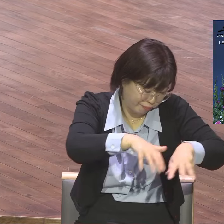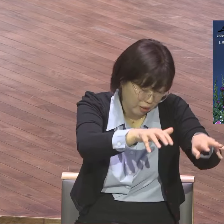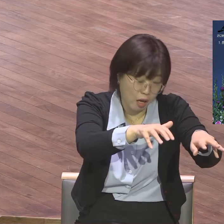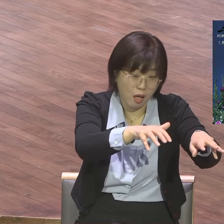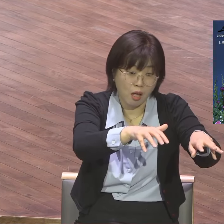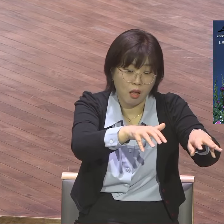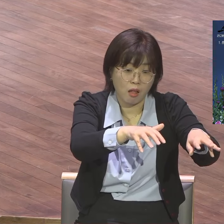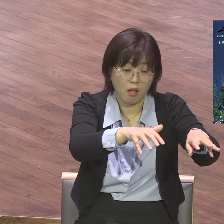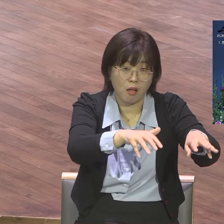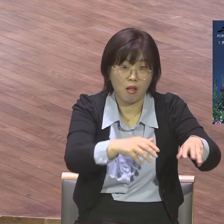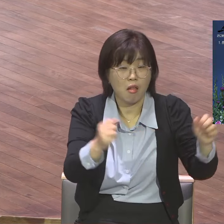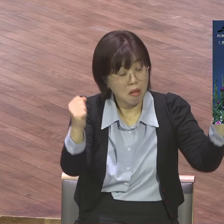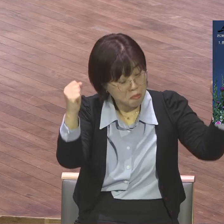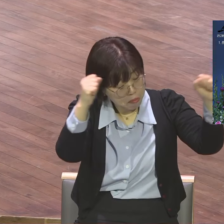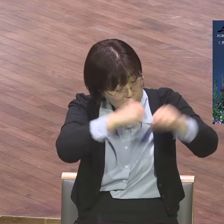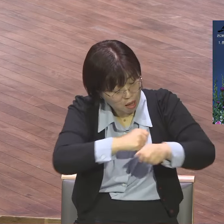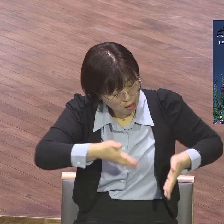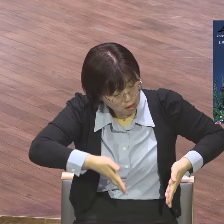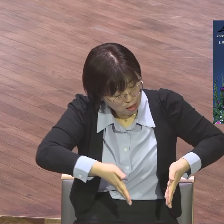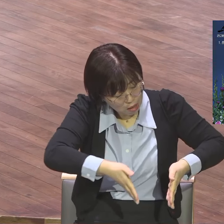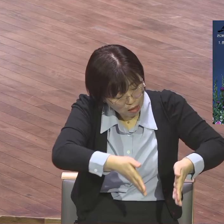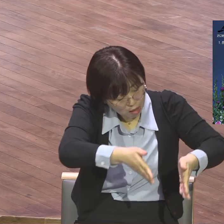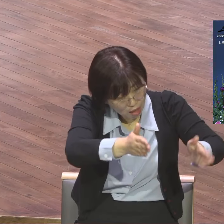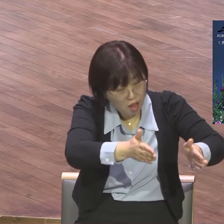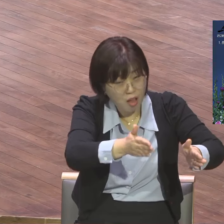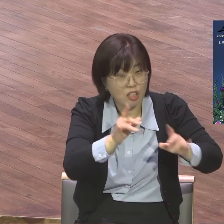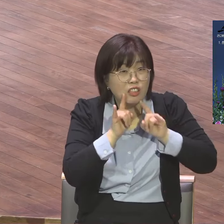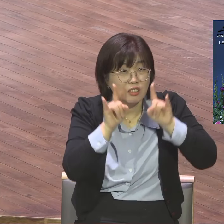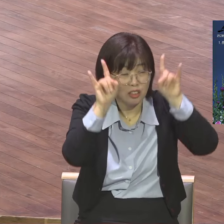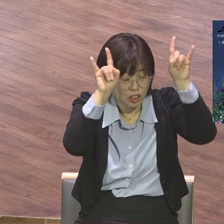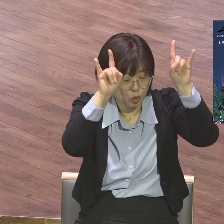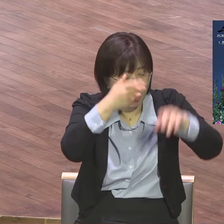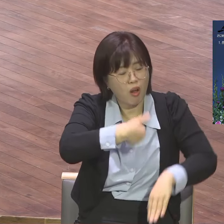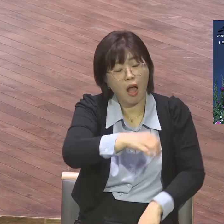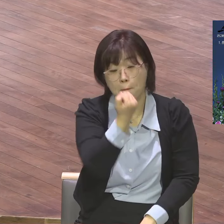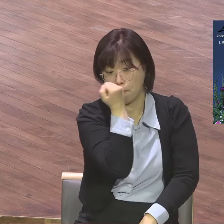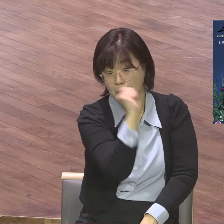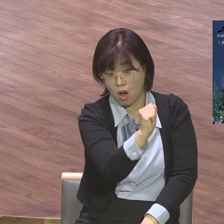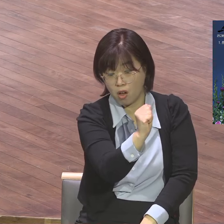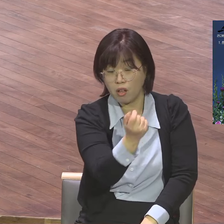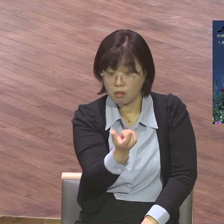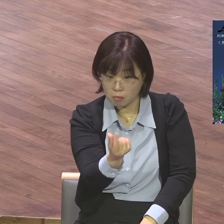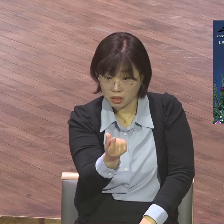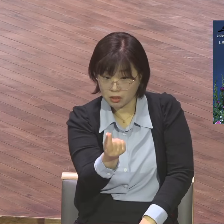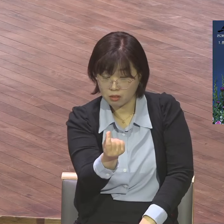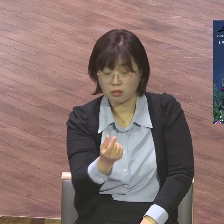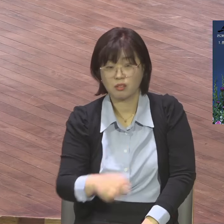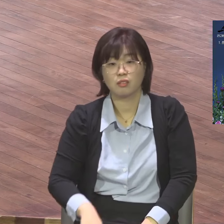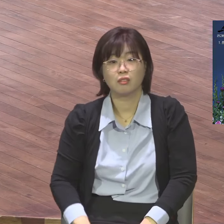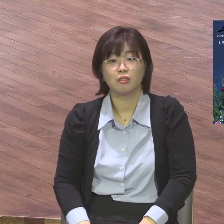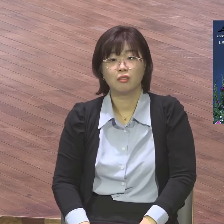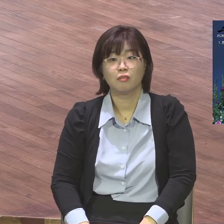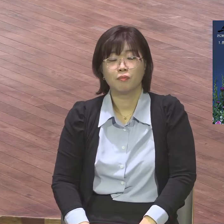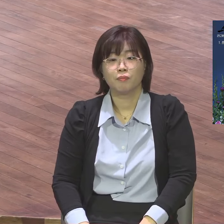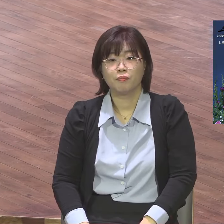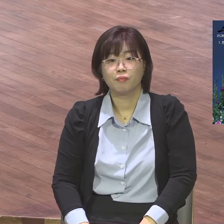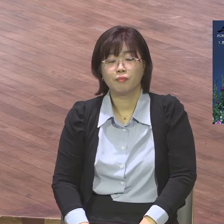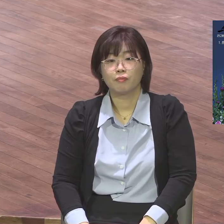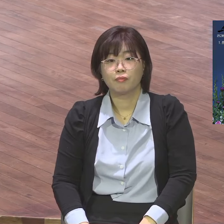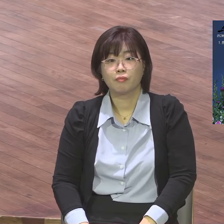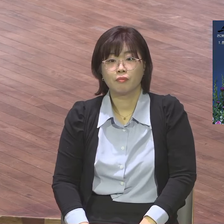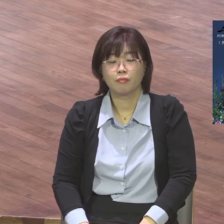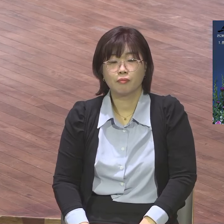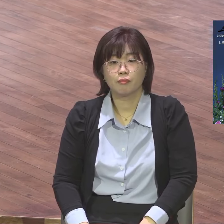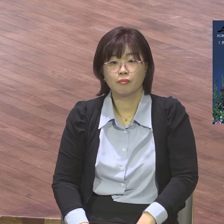멸망길로 가는 거 뻔한데, 헛된 일 하고 있는 거 마찬가지, 헛된 일 하고 있는 게 뻔한데, 아무리